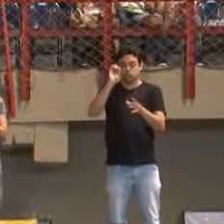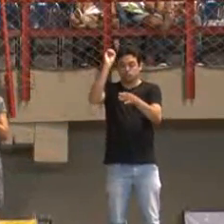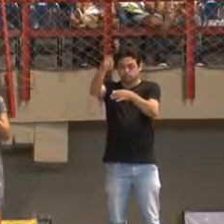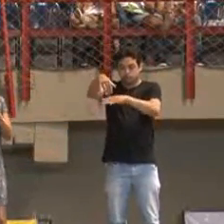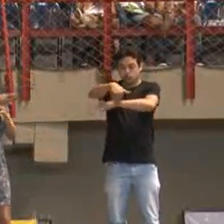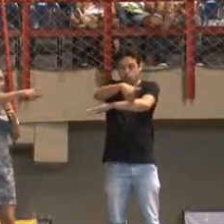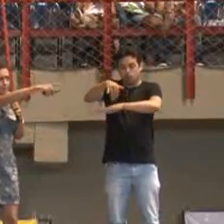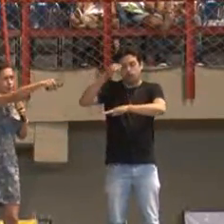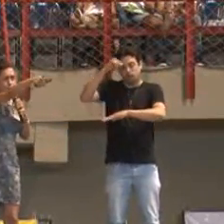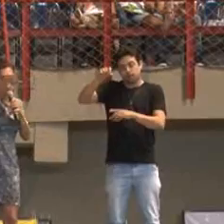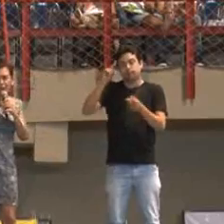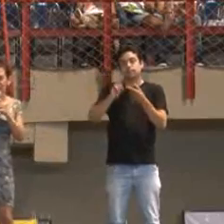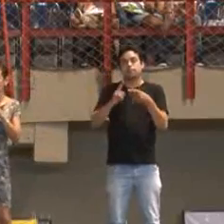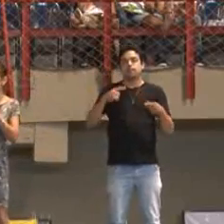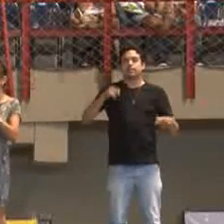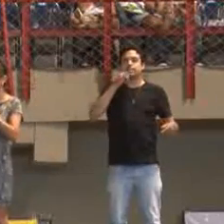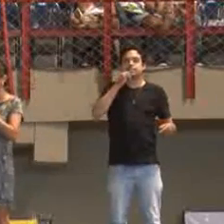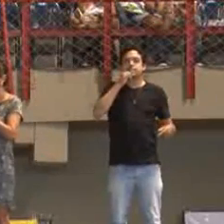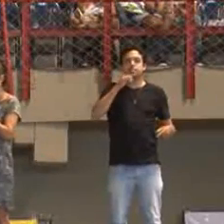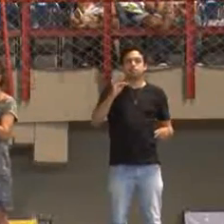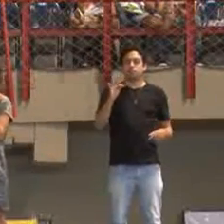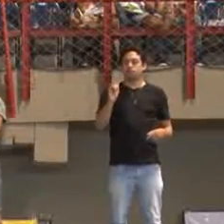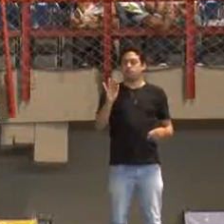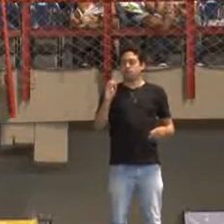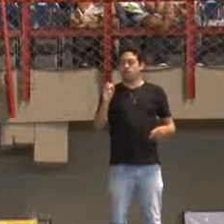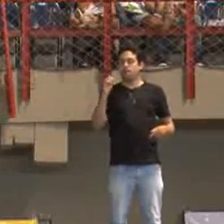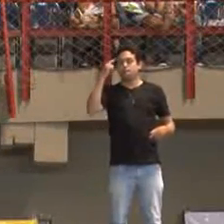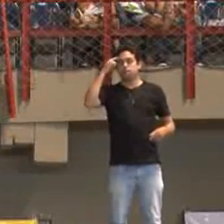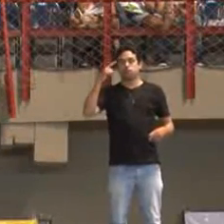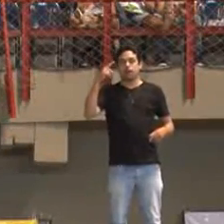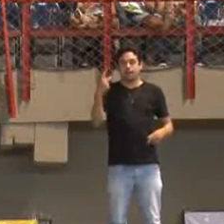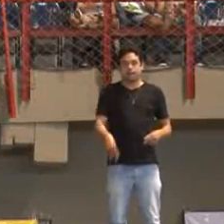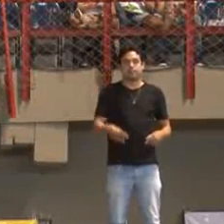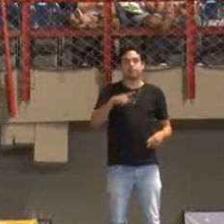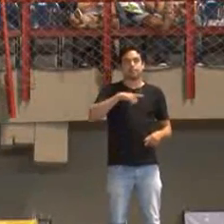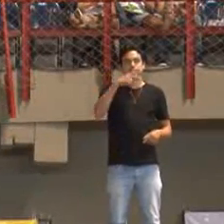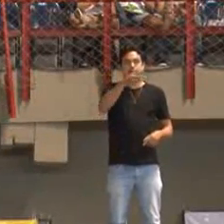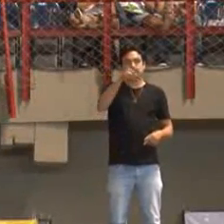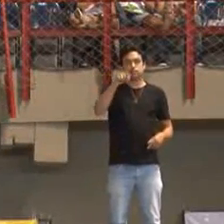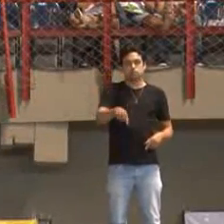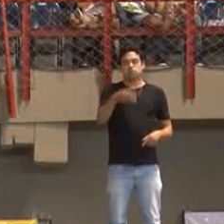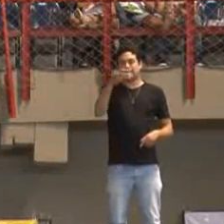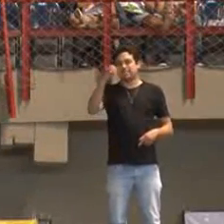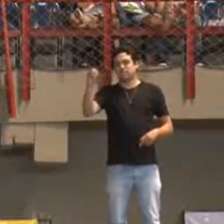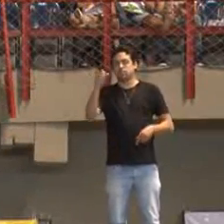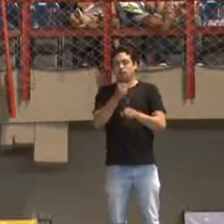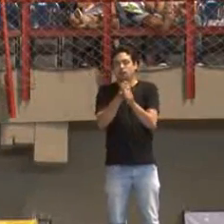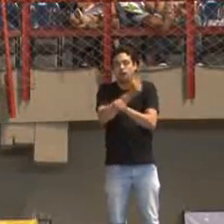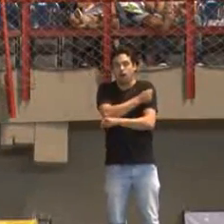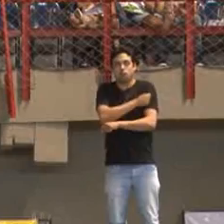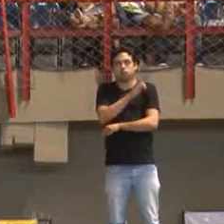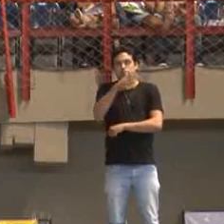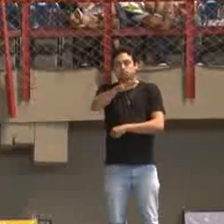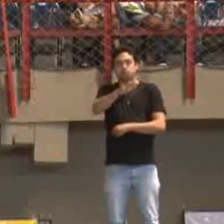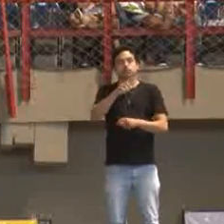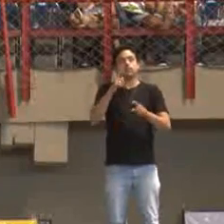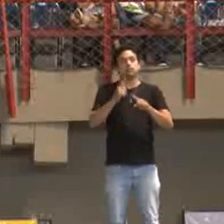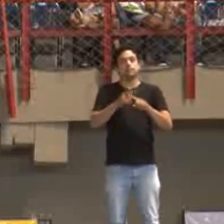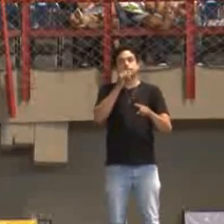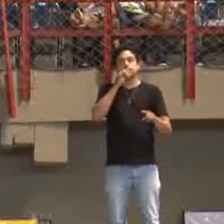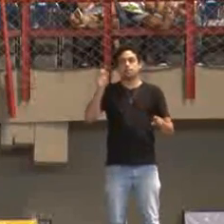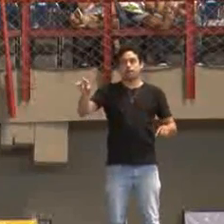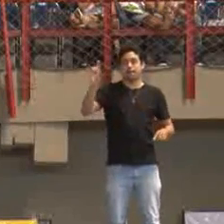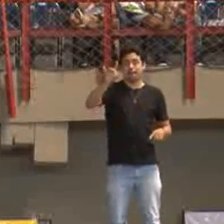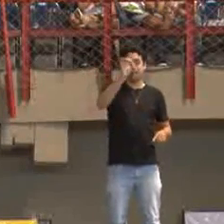assim? Você já pensou? O Fábio me disse que aqui nós temos hoje 3.300 alunos em média. Você já pensou se cada